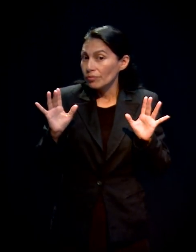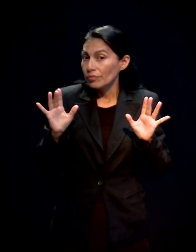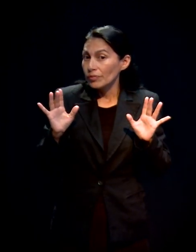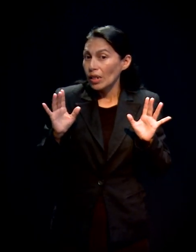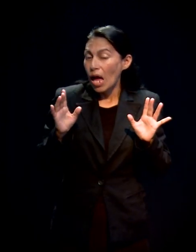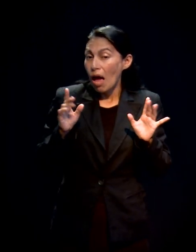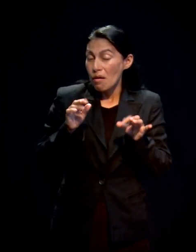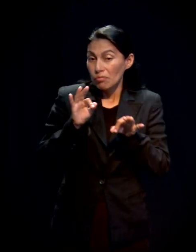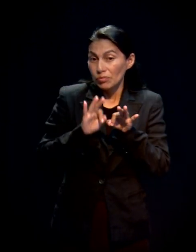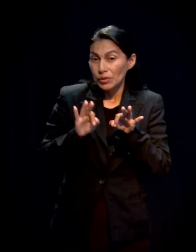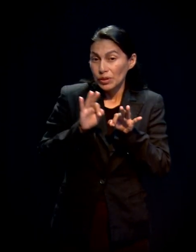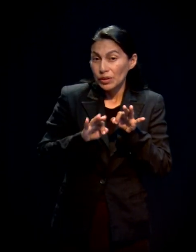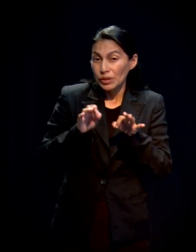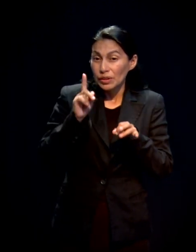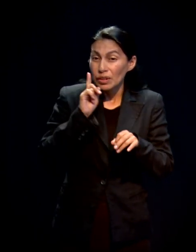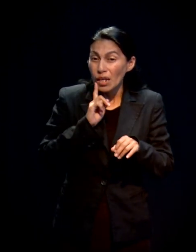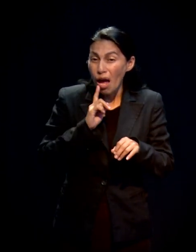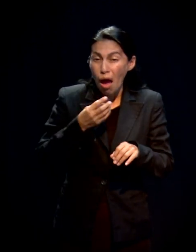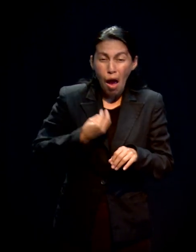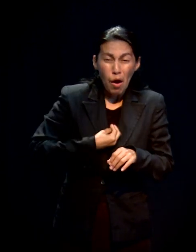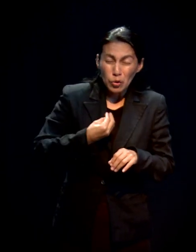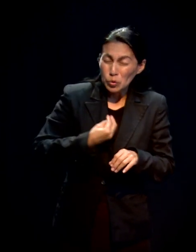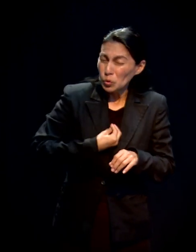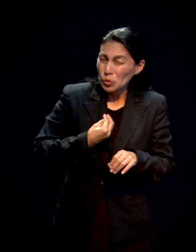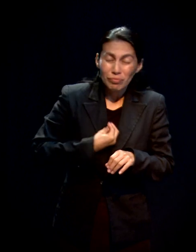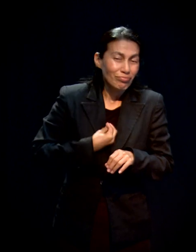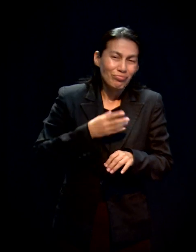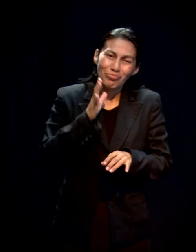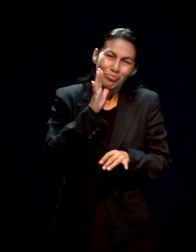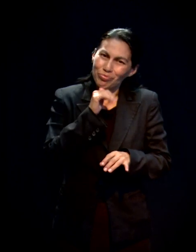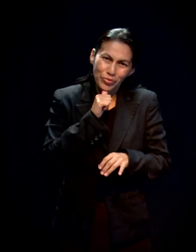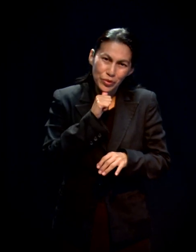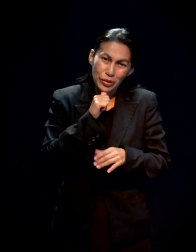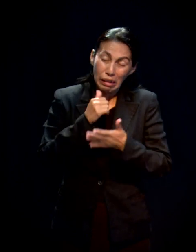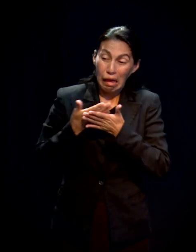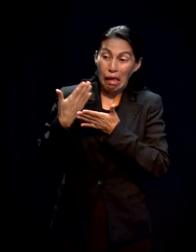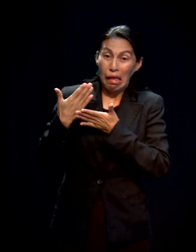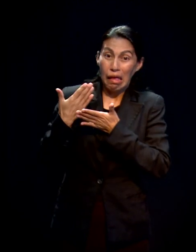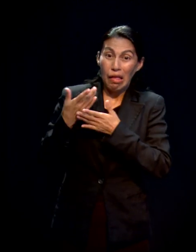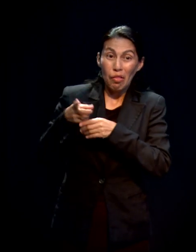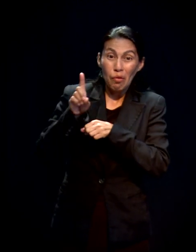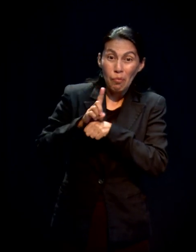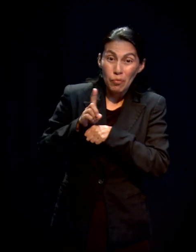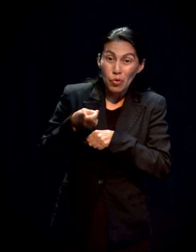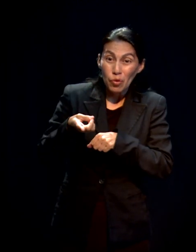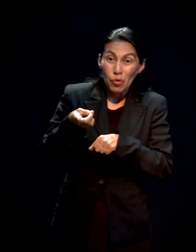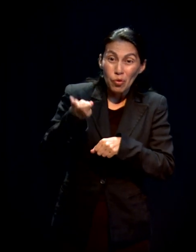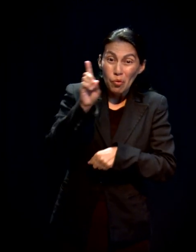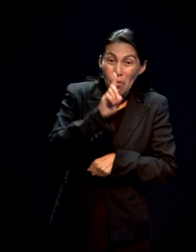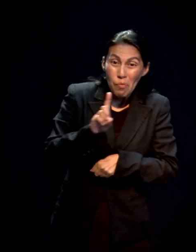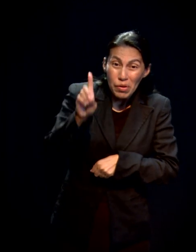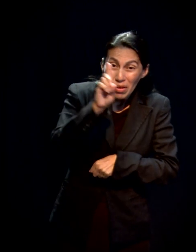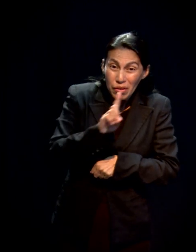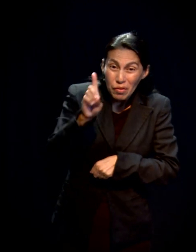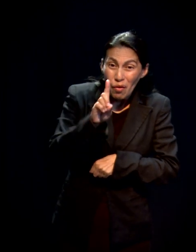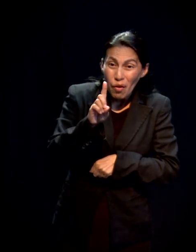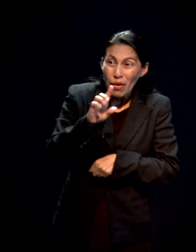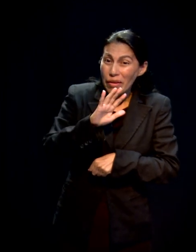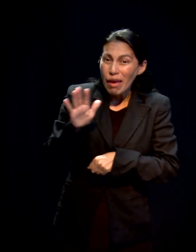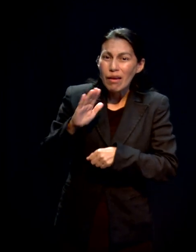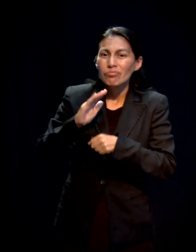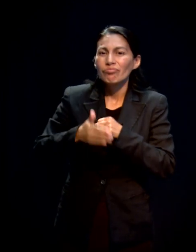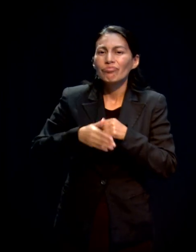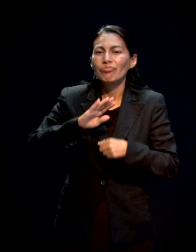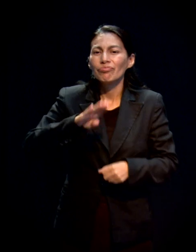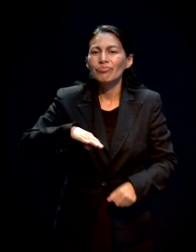de que mi tía éste ya no pudo más apenas este domingo descanse en el señor